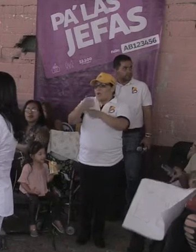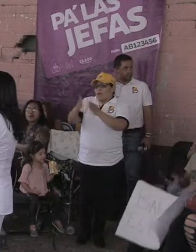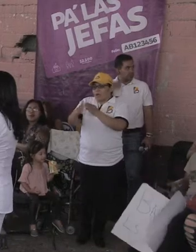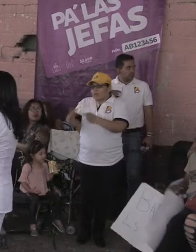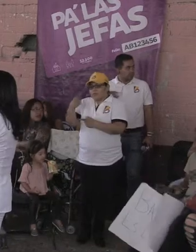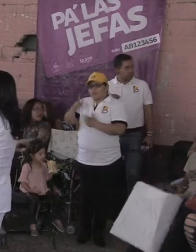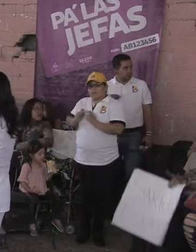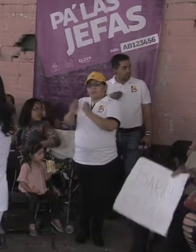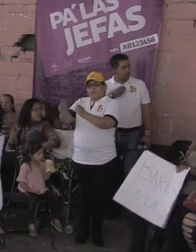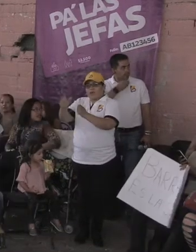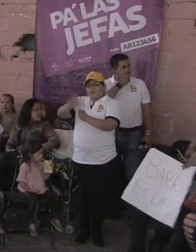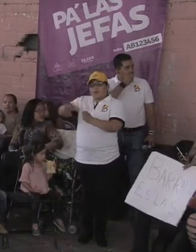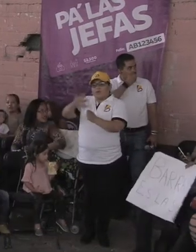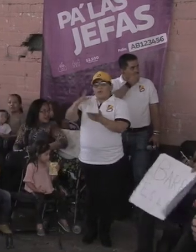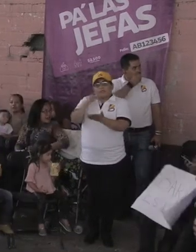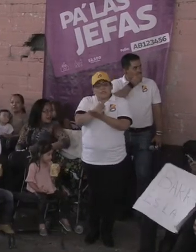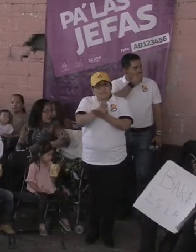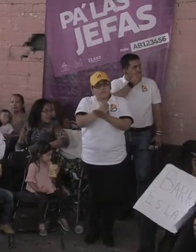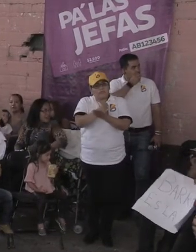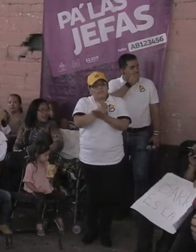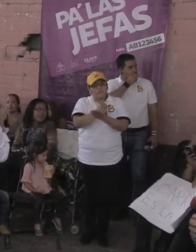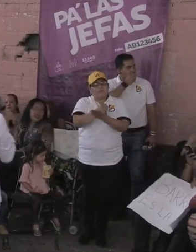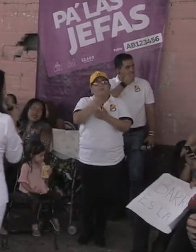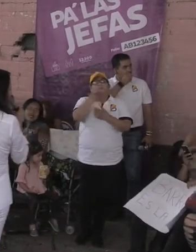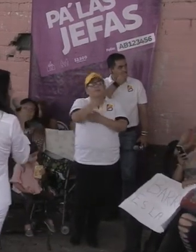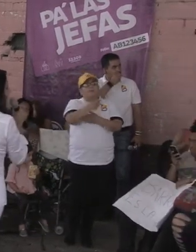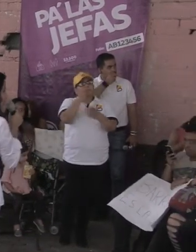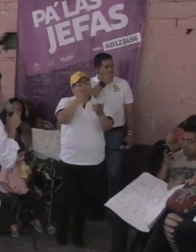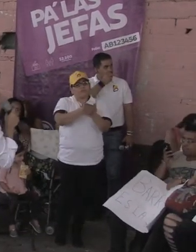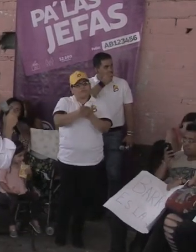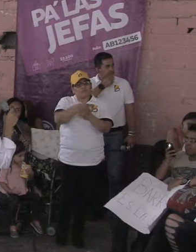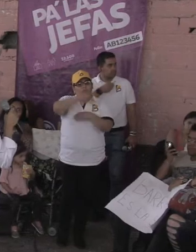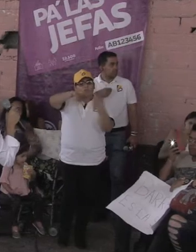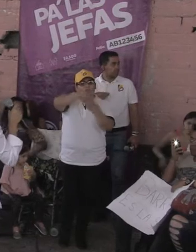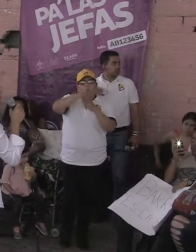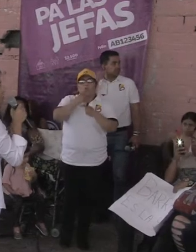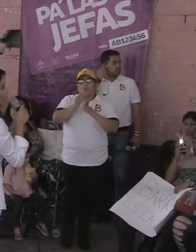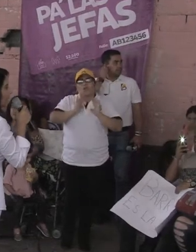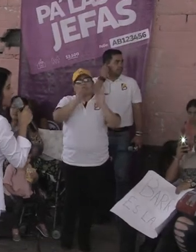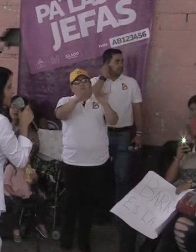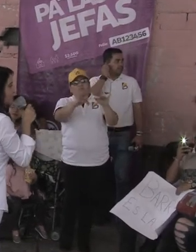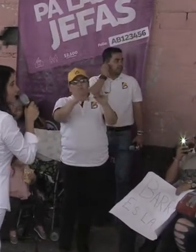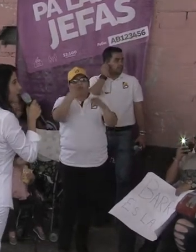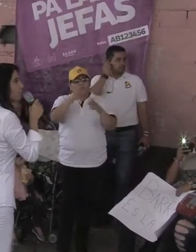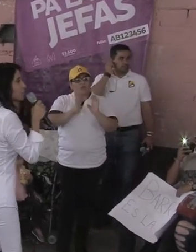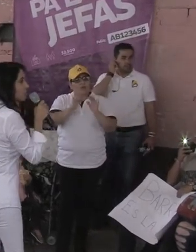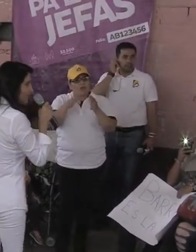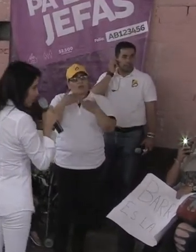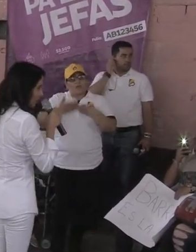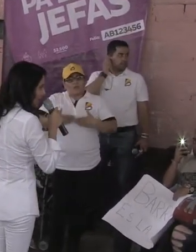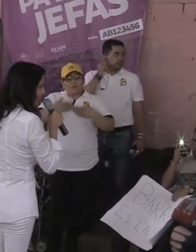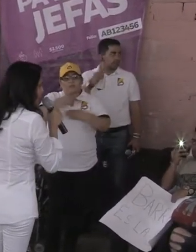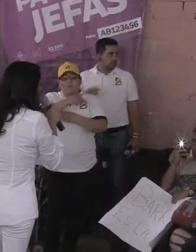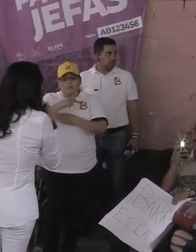escolares. Y queremos, para ganarle la batalla a la delincuencia, que todos los niños y todos los jóvenes estén justo